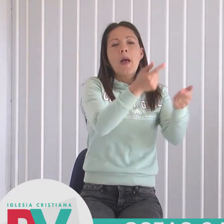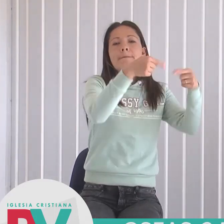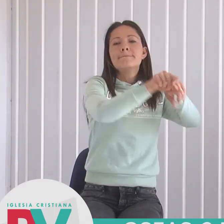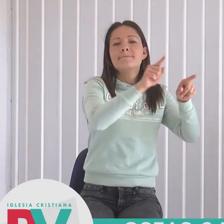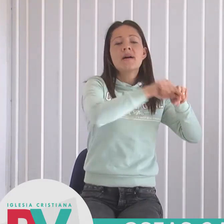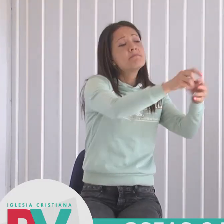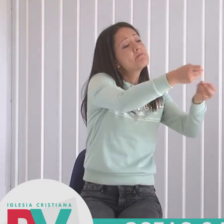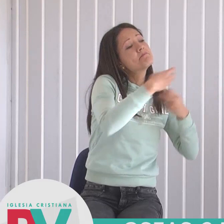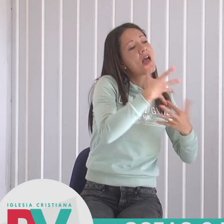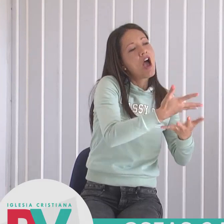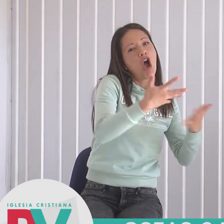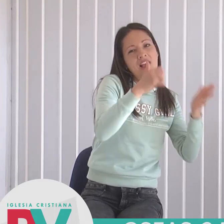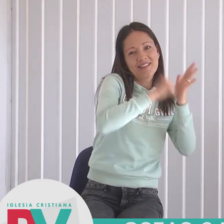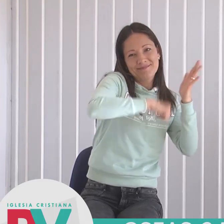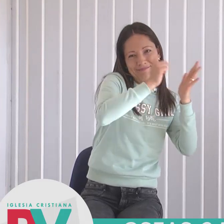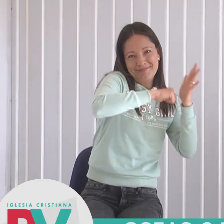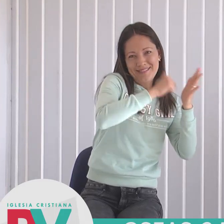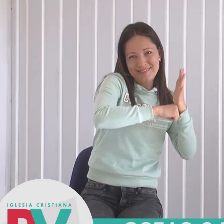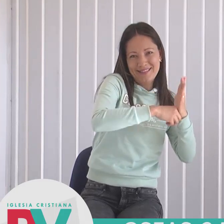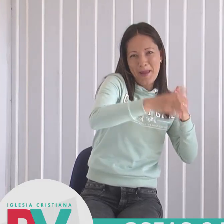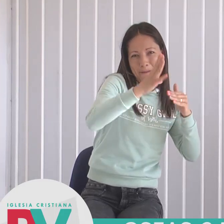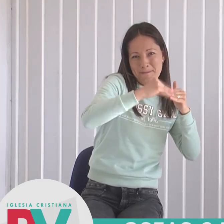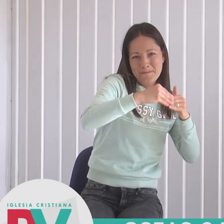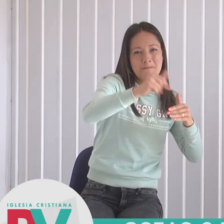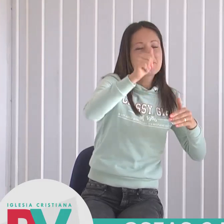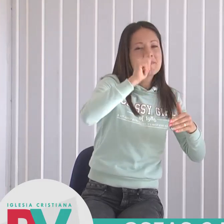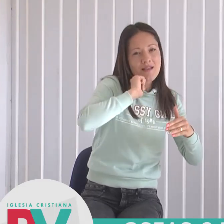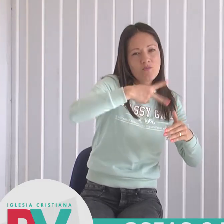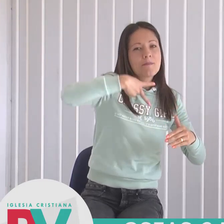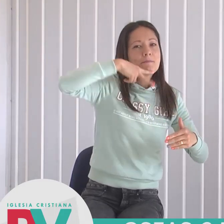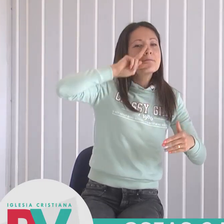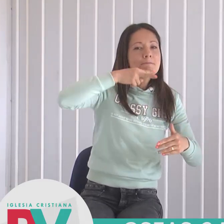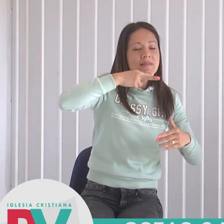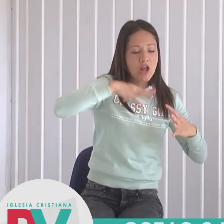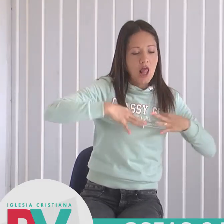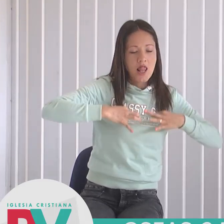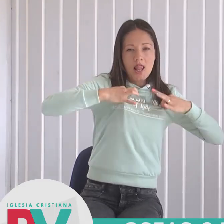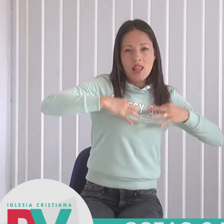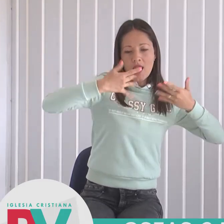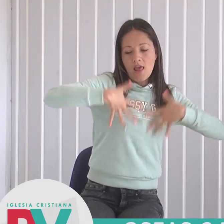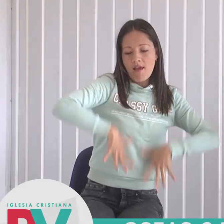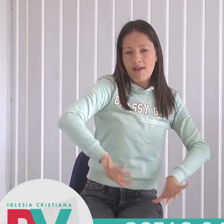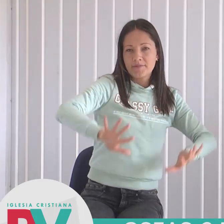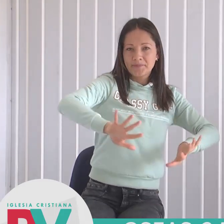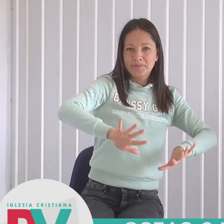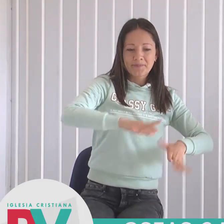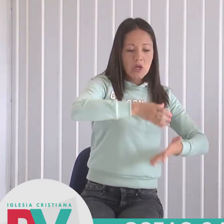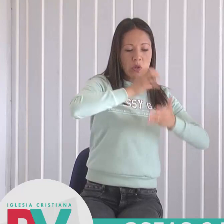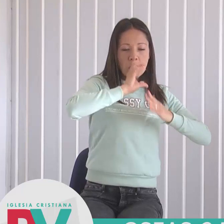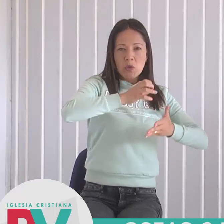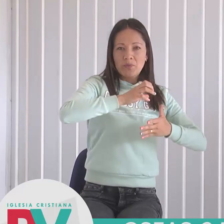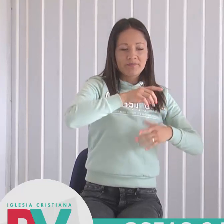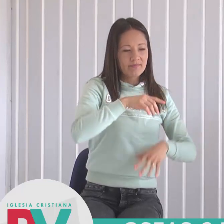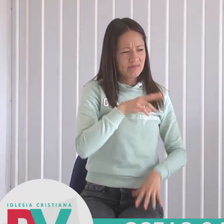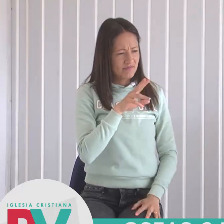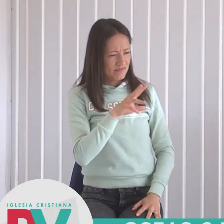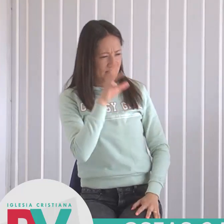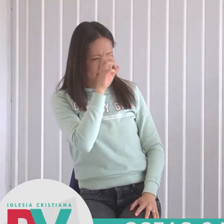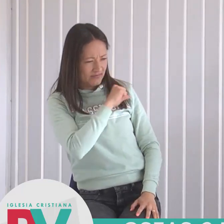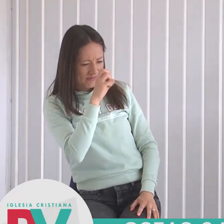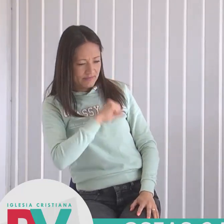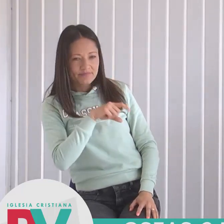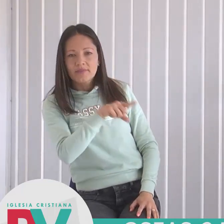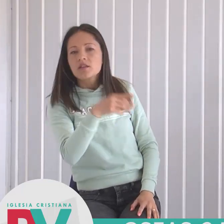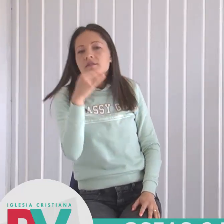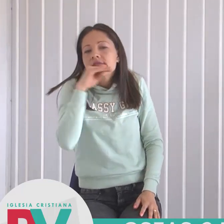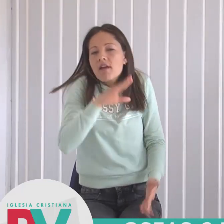mi agua, mi lana y mi lino, mi aceite y mi bebida. Y dentro de un momento usted se va a dar cuenta que